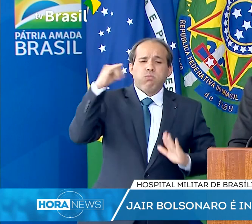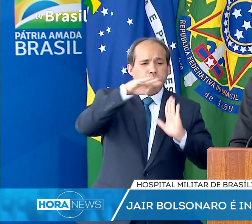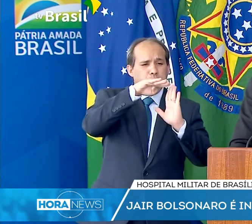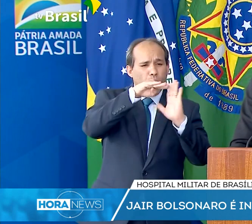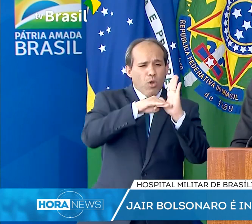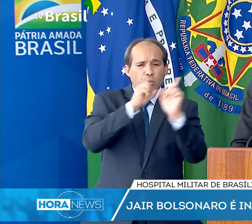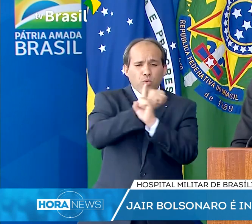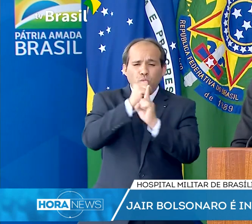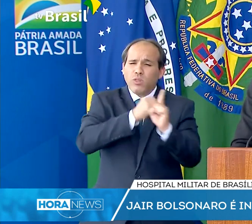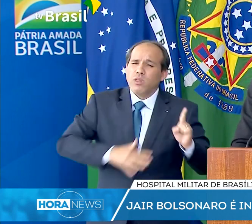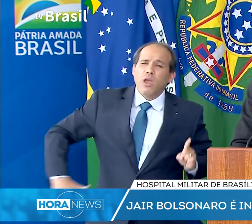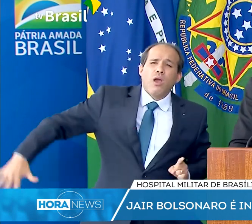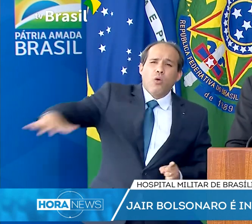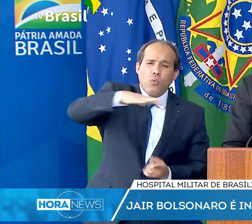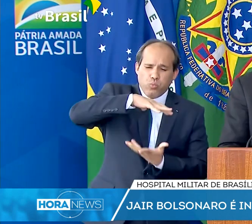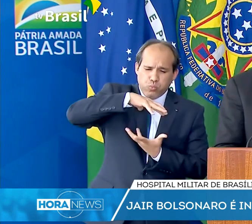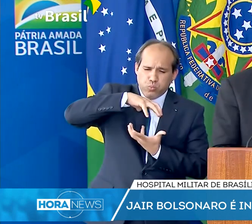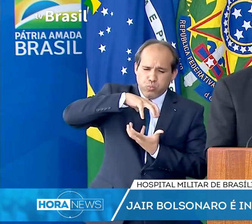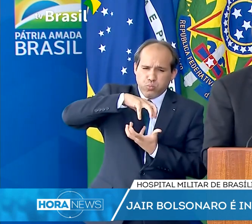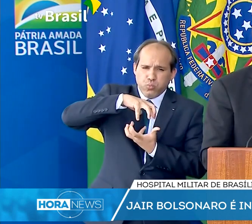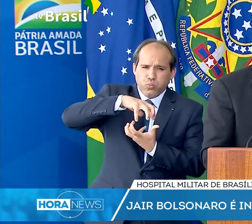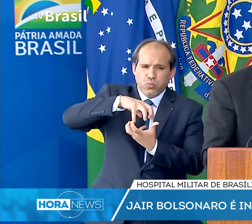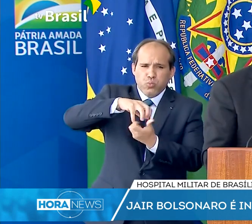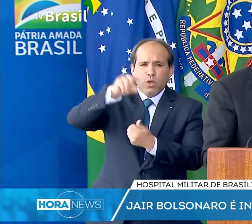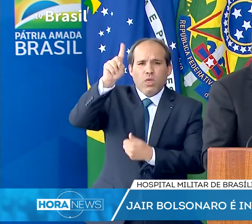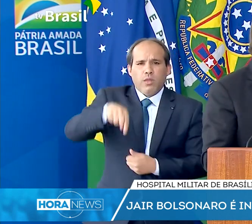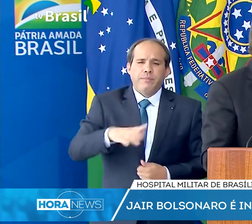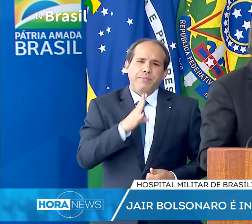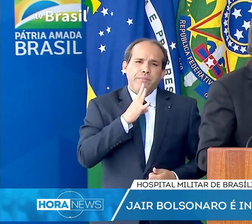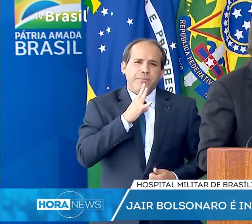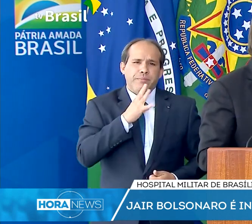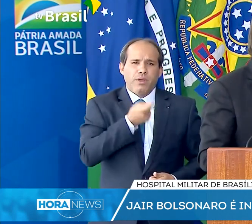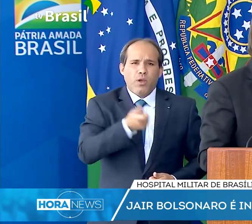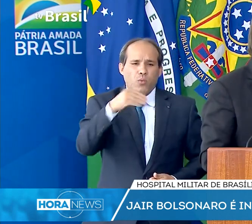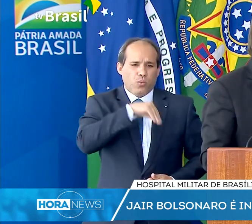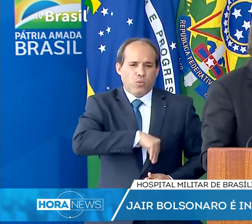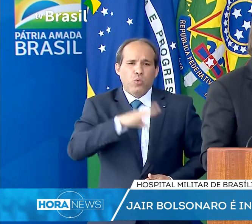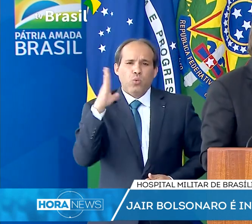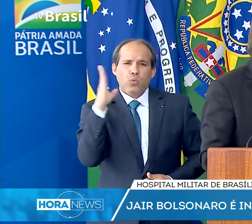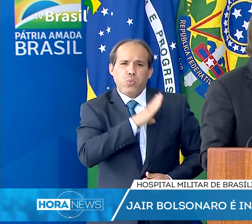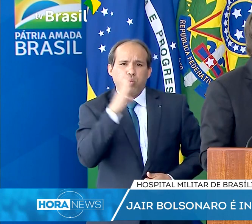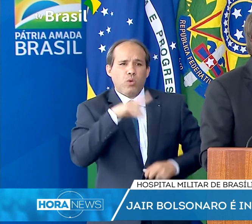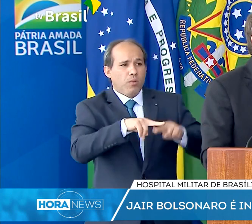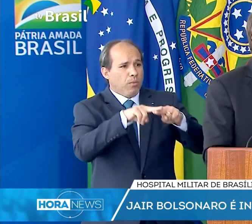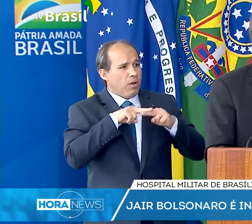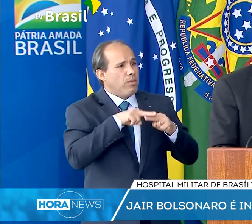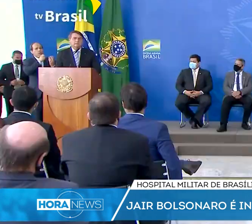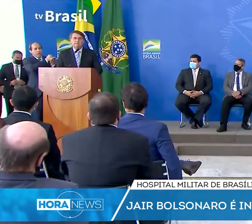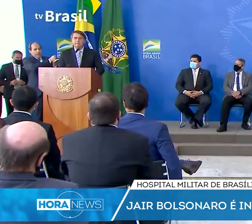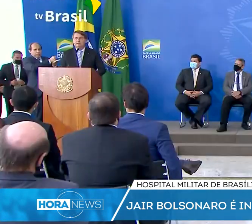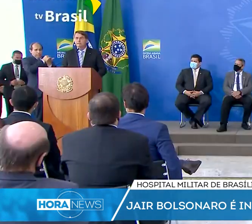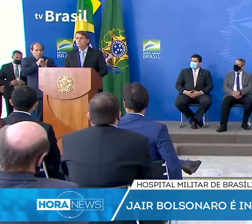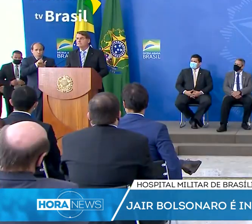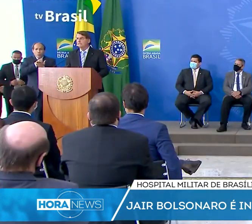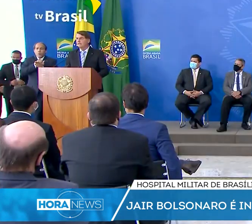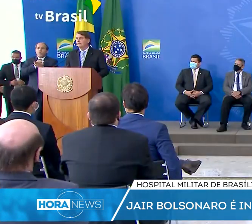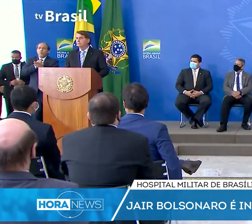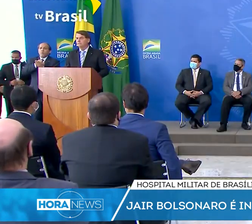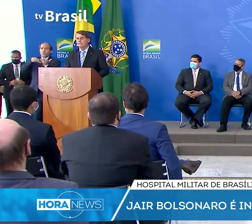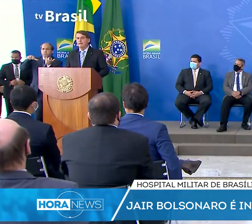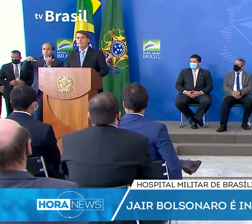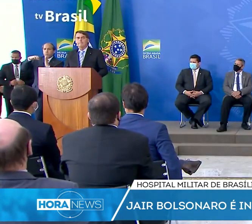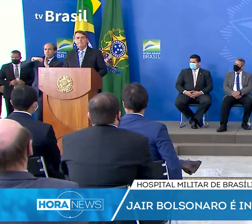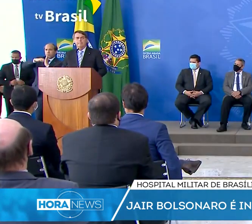soluços persistentes apoiadores em frente ao palácio do Alvorada segundo Fontes ligadas ao Palácio do